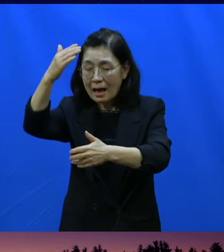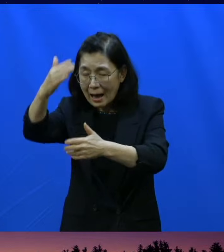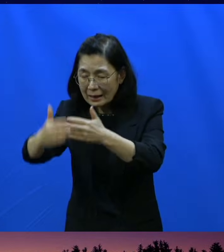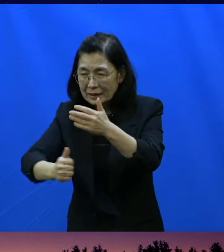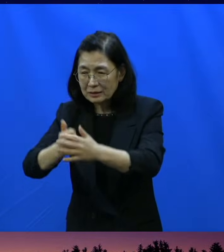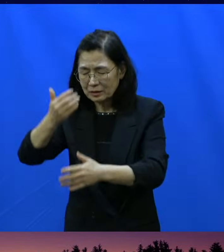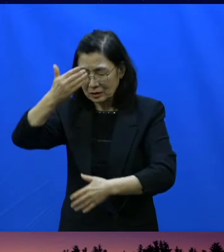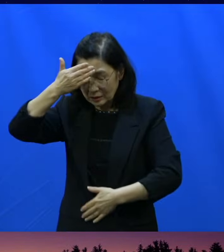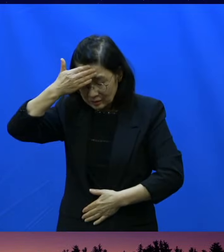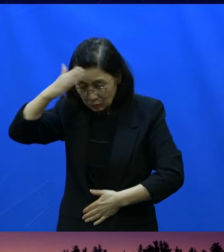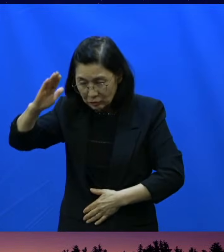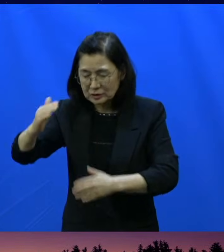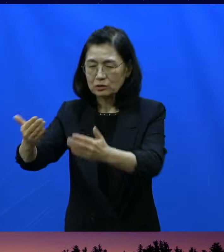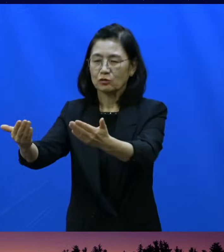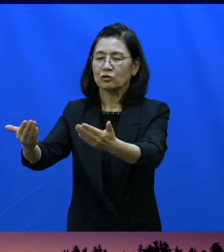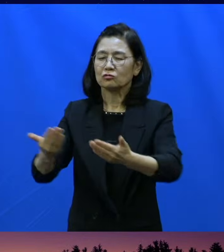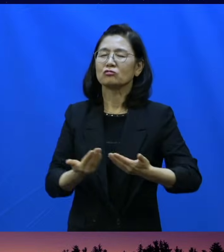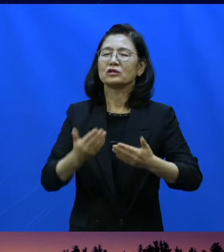선물.